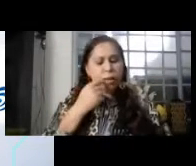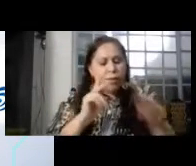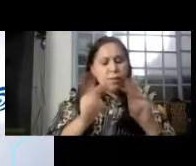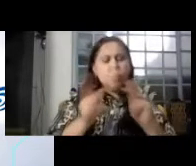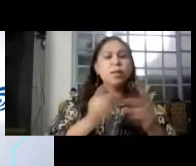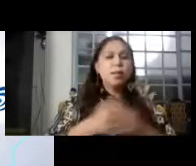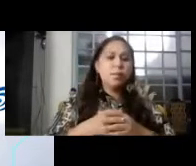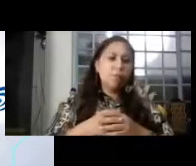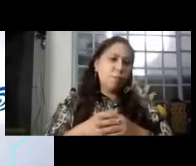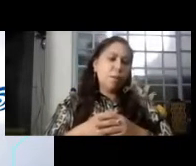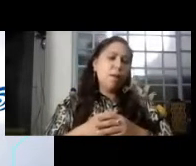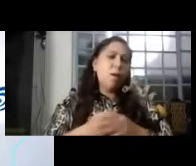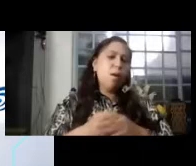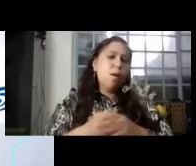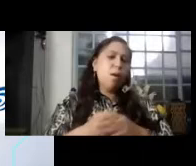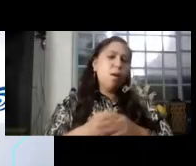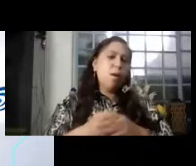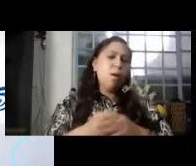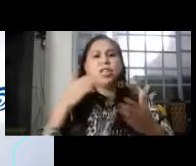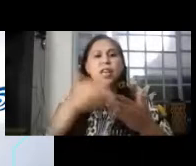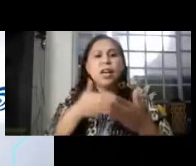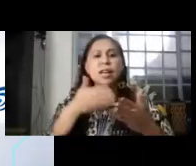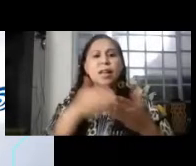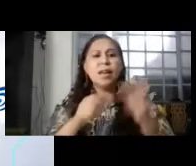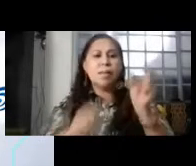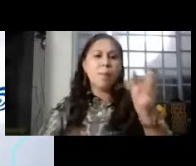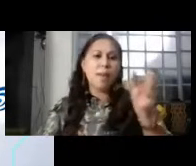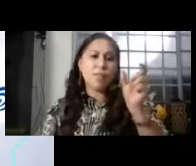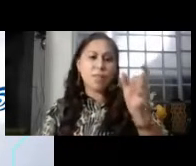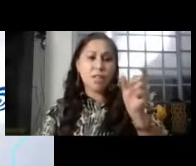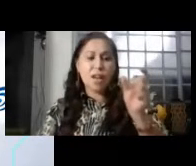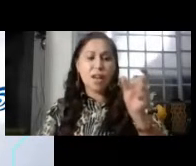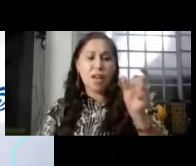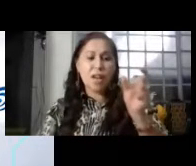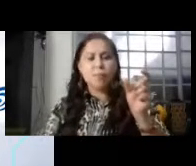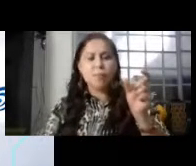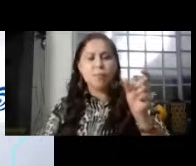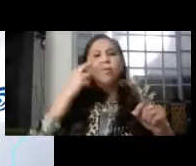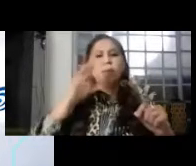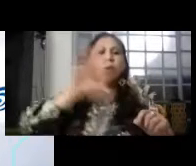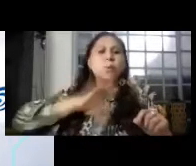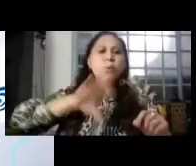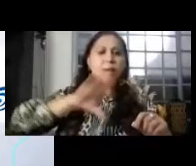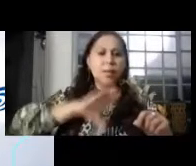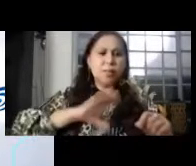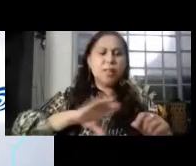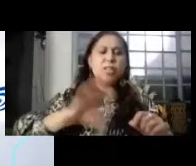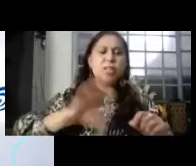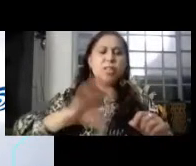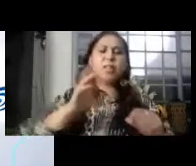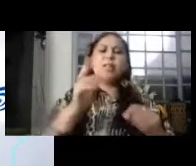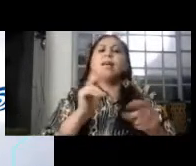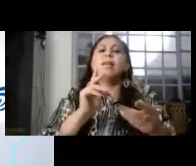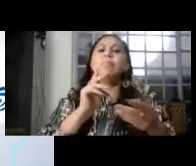ele conversa muito dessa forma. Ou quando ele chega naquela palavra-chave, veja só, em português, quando a